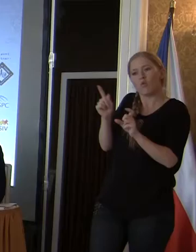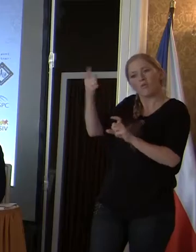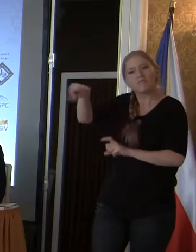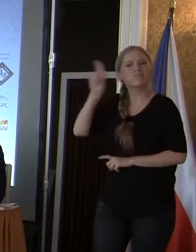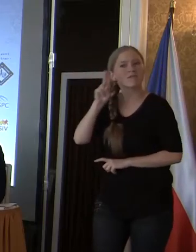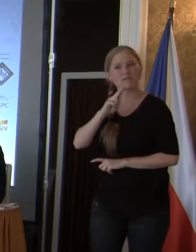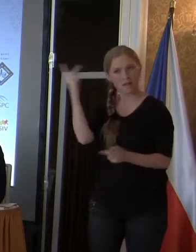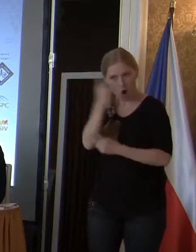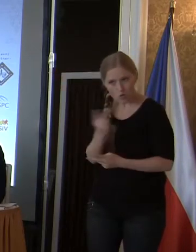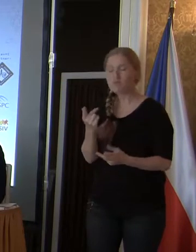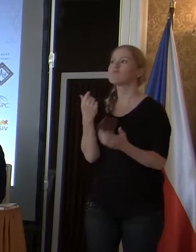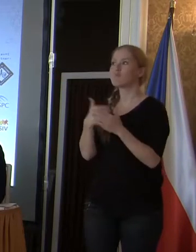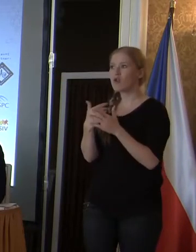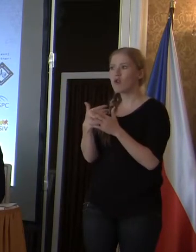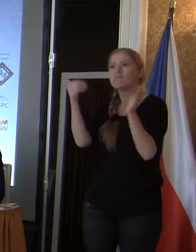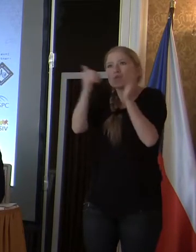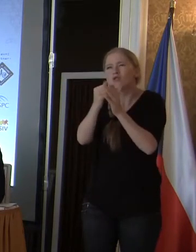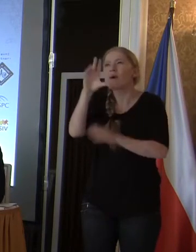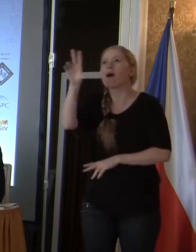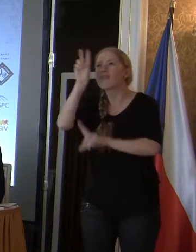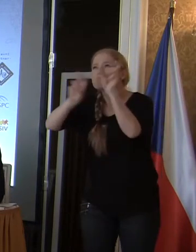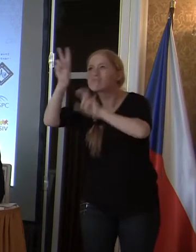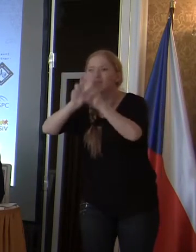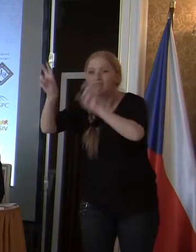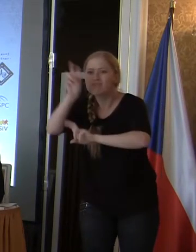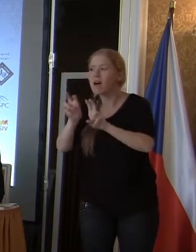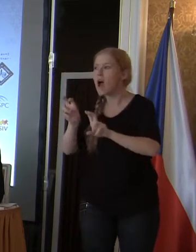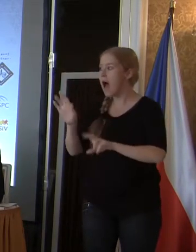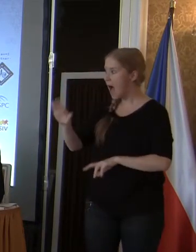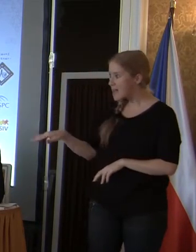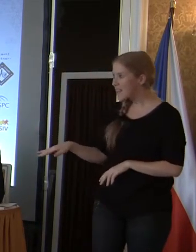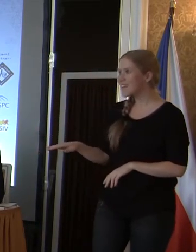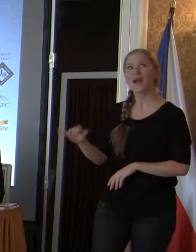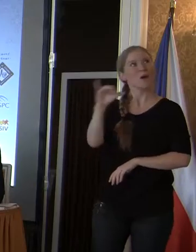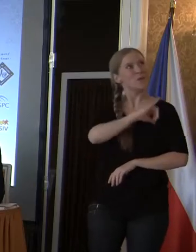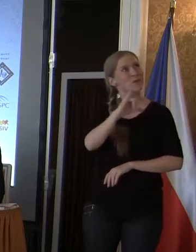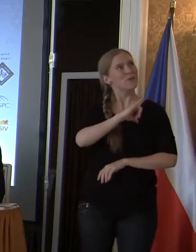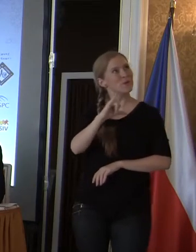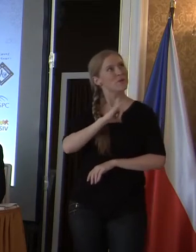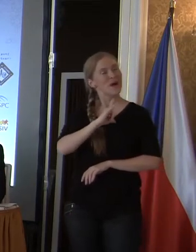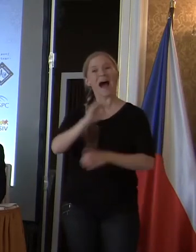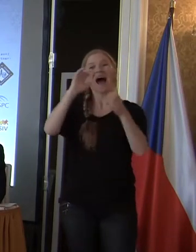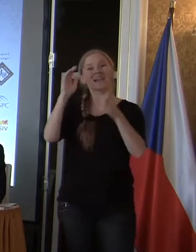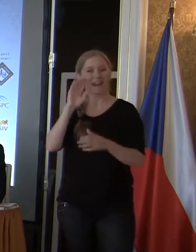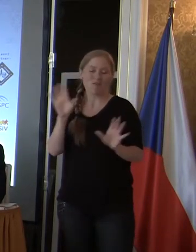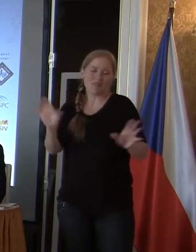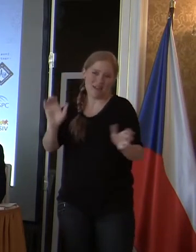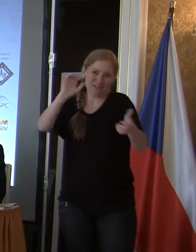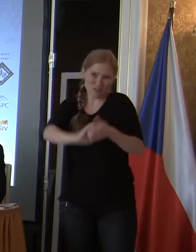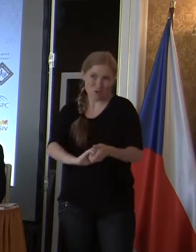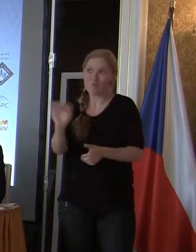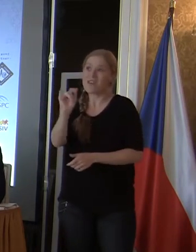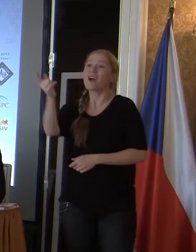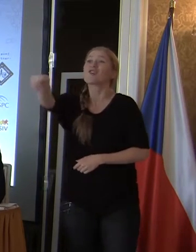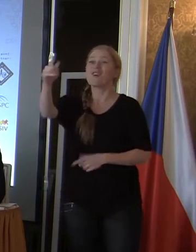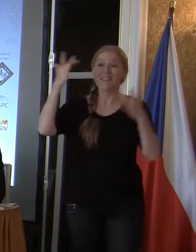Takže někdo to třeba nevěděl v některém pořadu a děti z televizního klubu to vědí. No, tak nic ve zlém